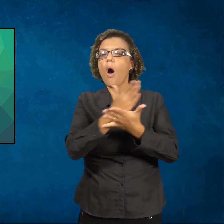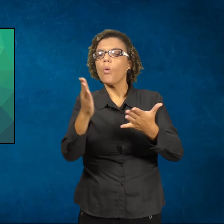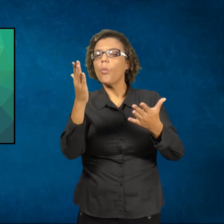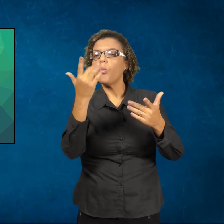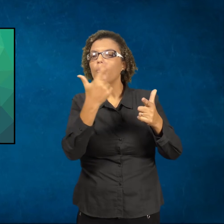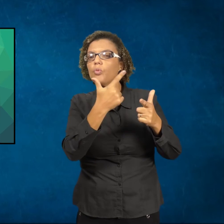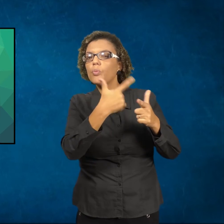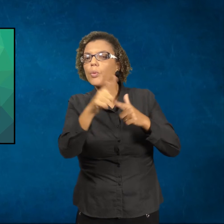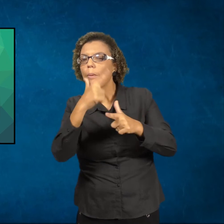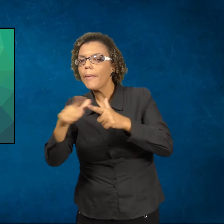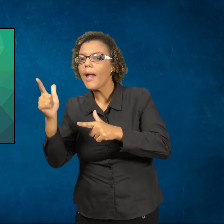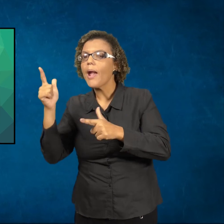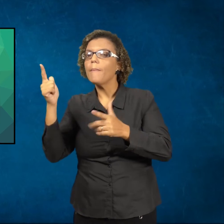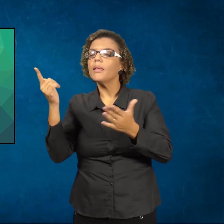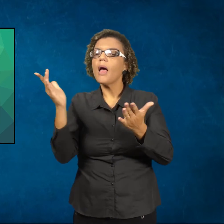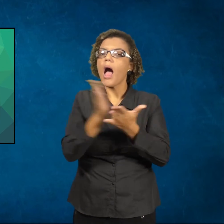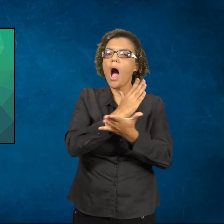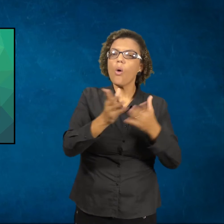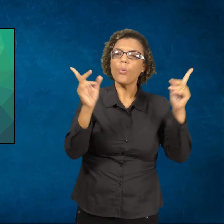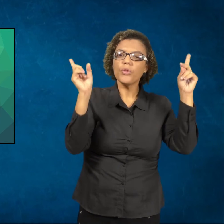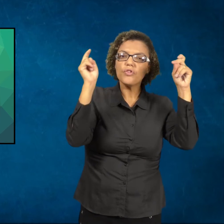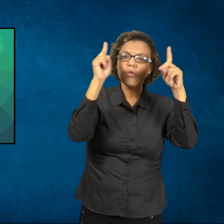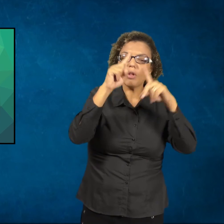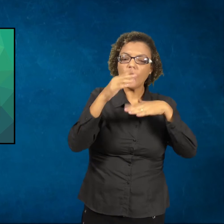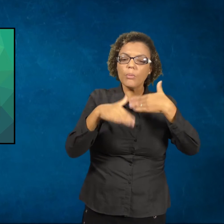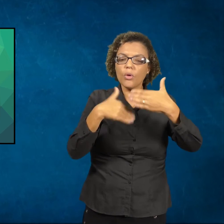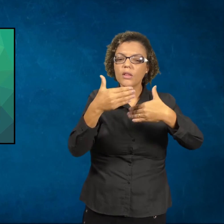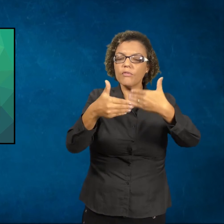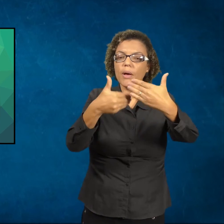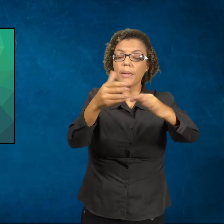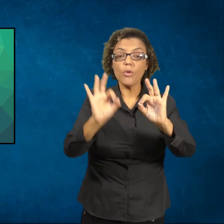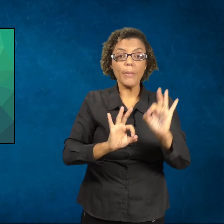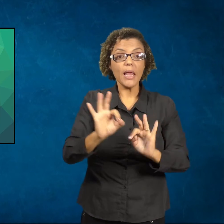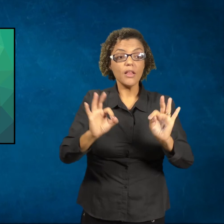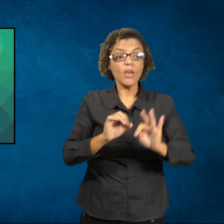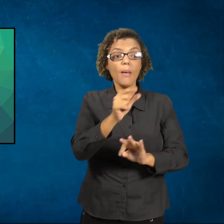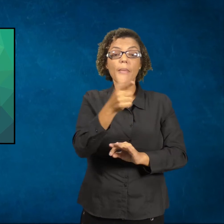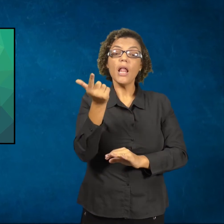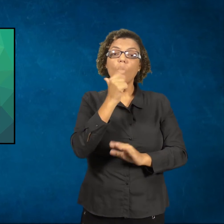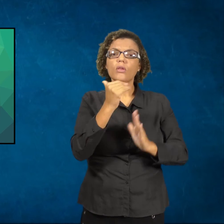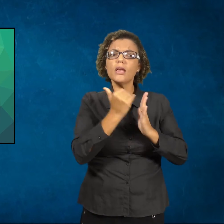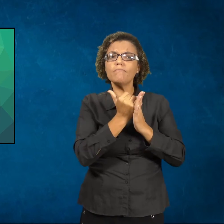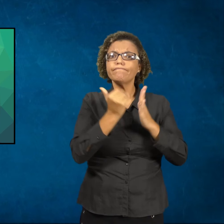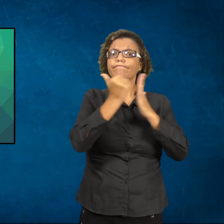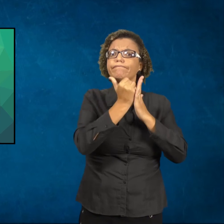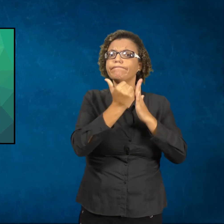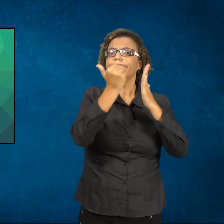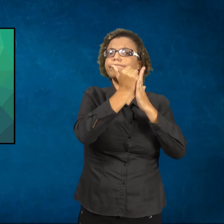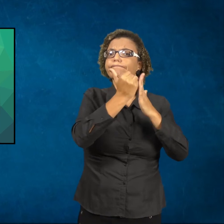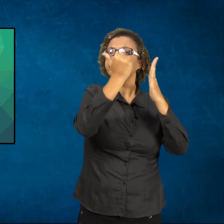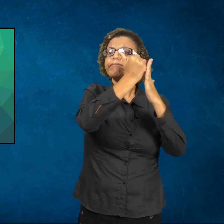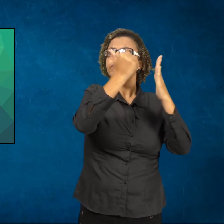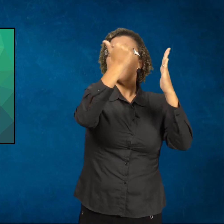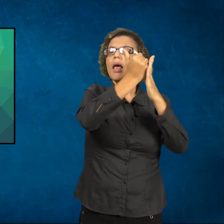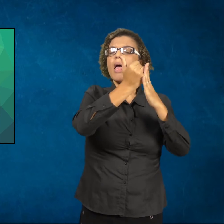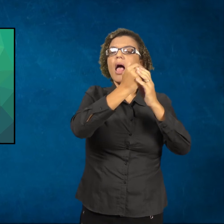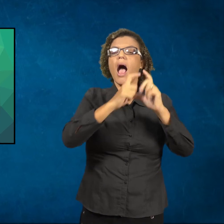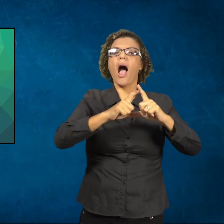dificuldades progressivamente planejadas para que o esquema possa ser testado,